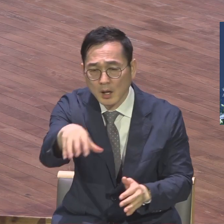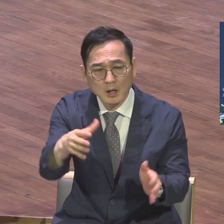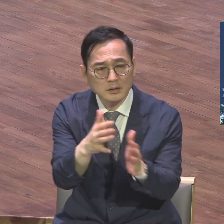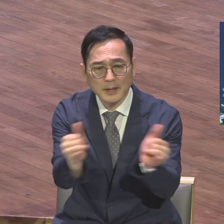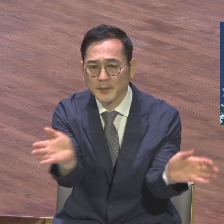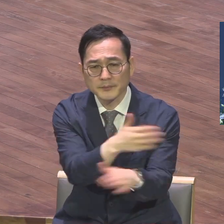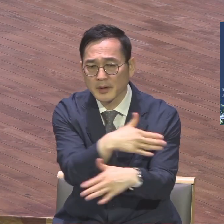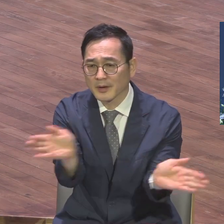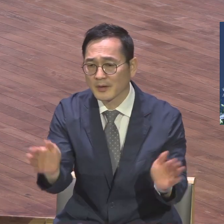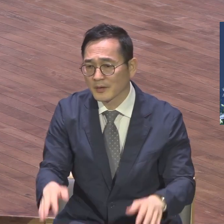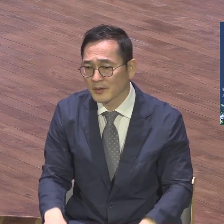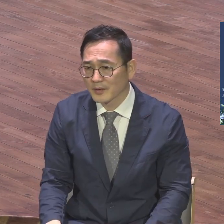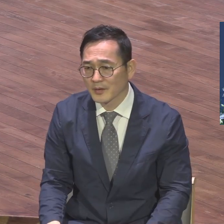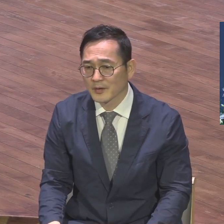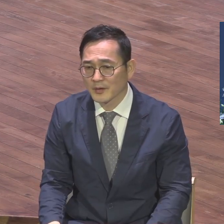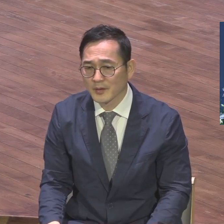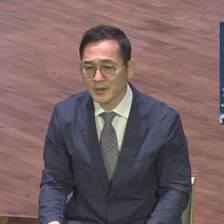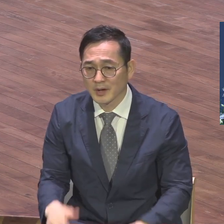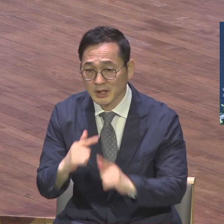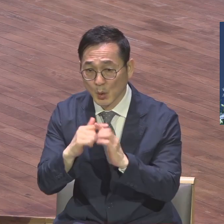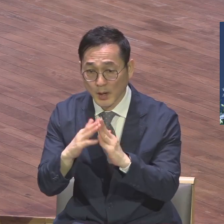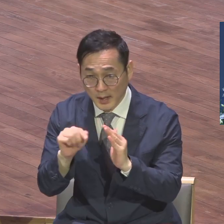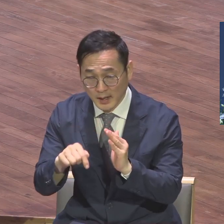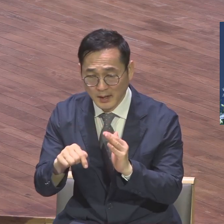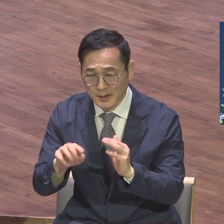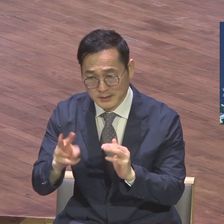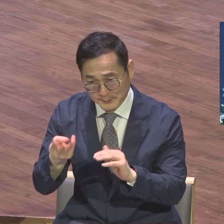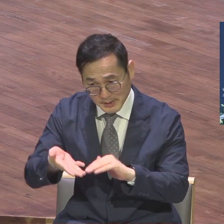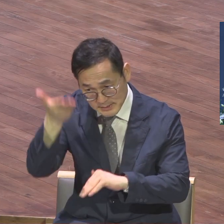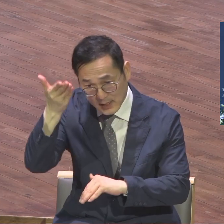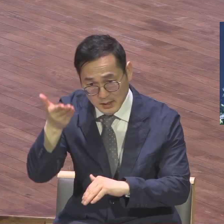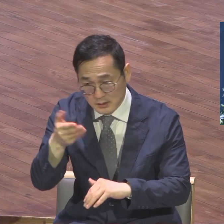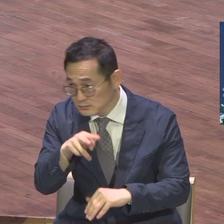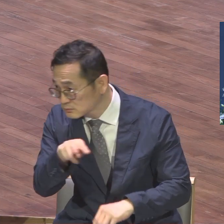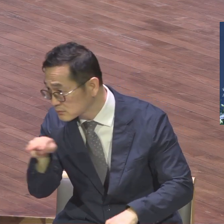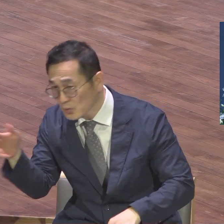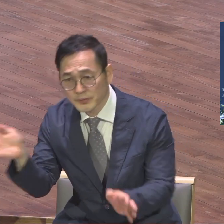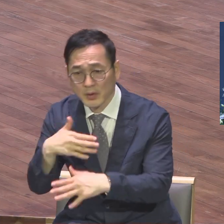교인 300명 넘는 교회 별로 없어요.